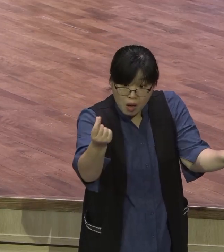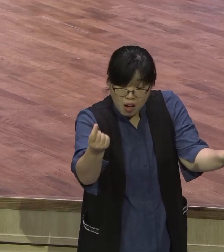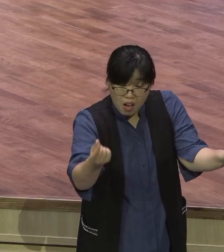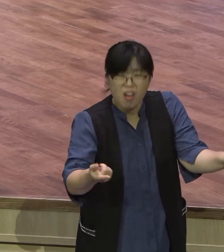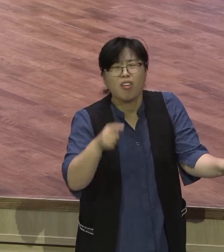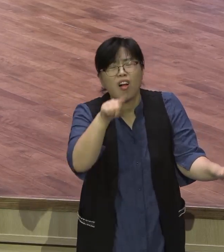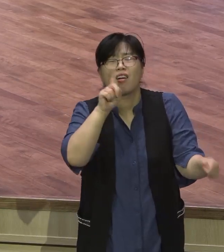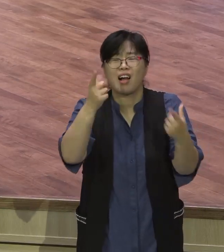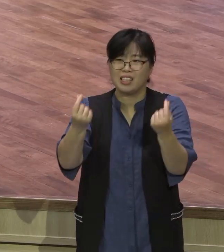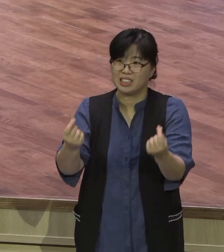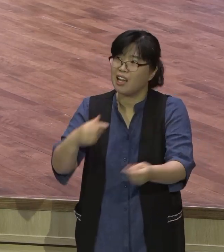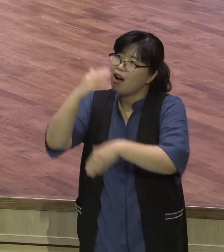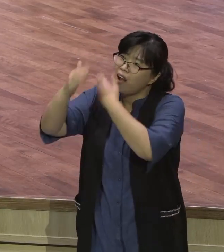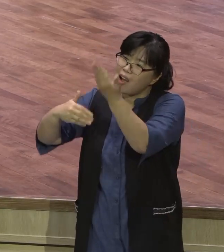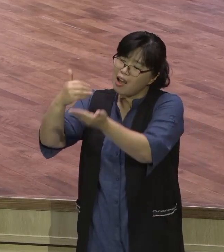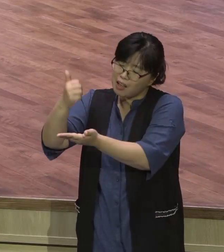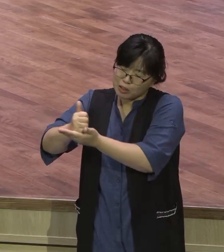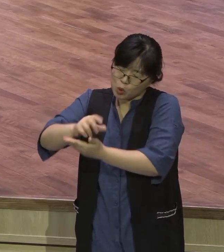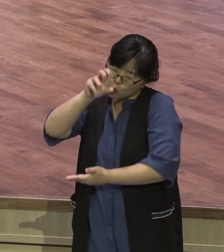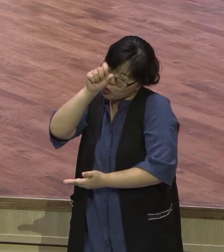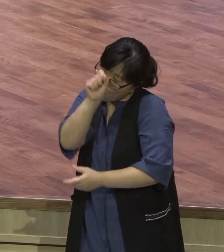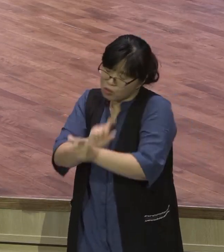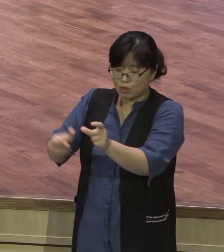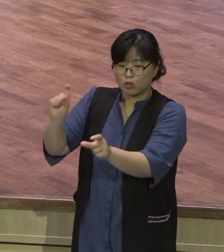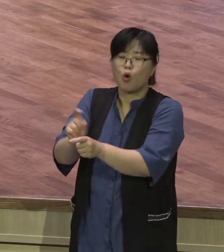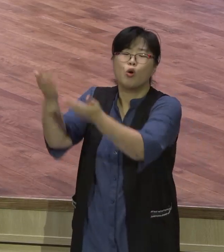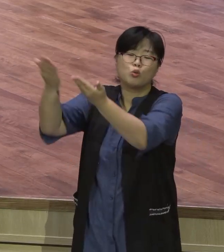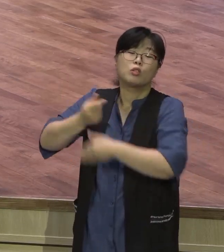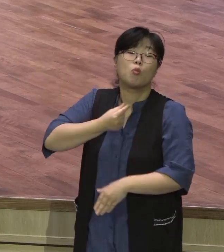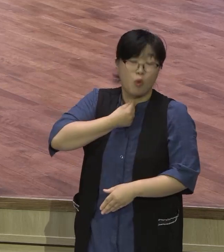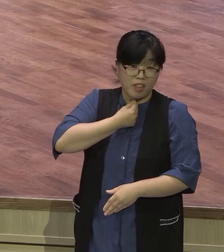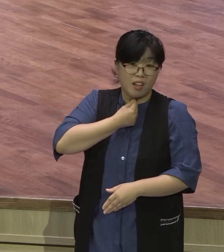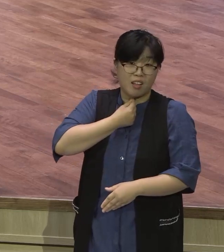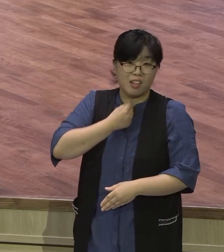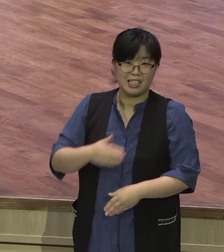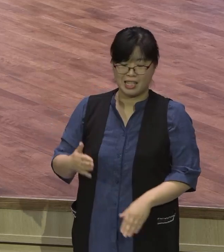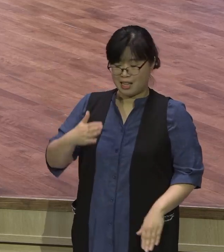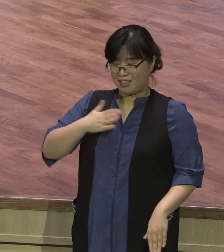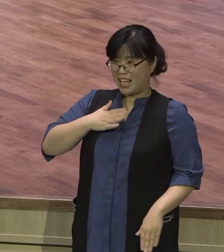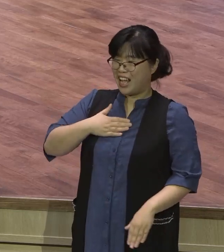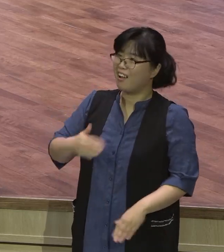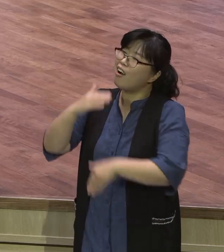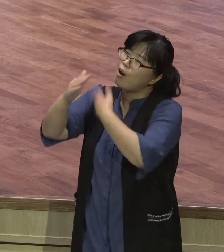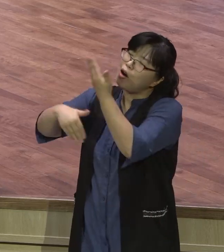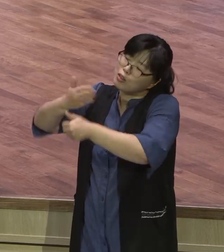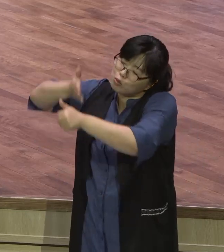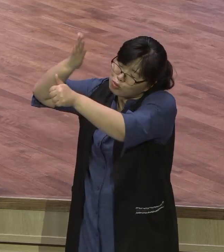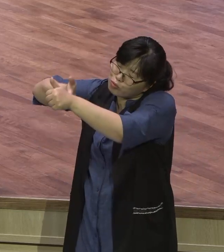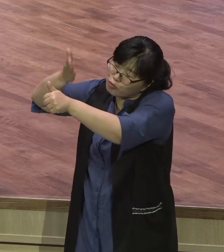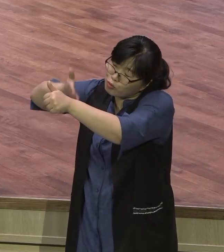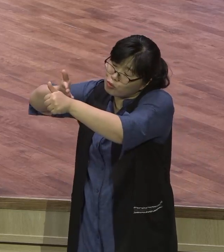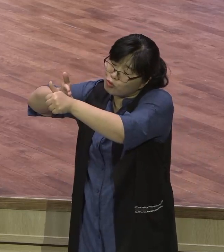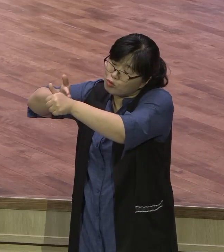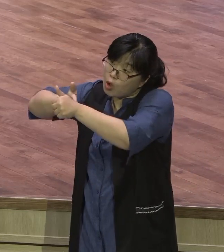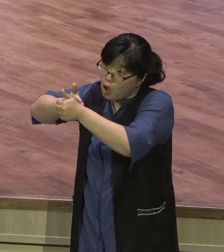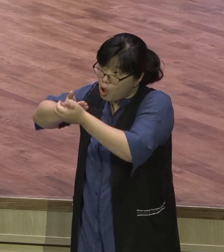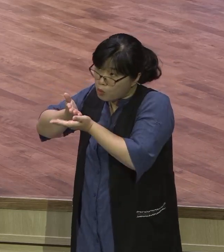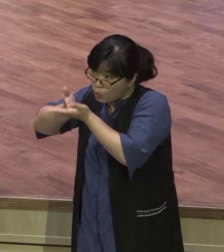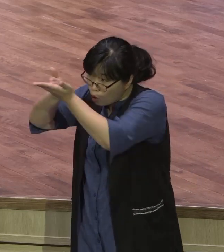구하거나 생각하는 것보다 내가 구하고 생각하는 것보다 더 넘치도록 주기를 원하셔야 하나님이시다. 그